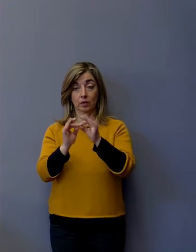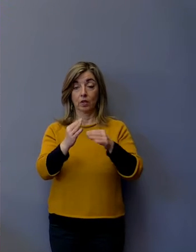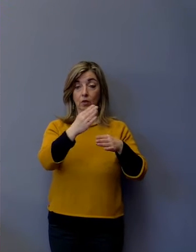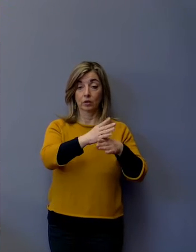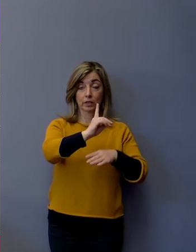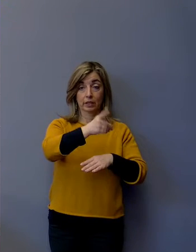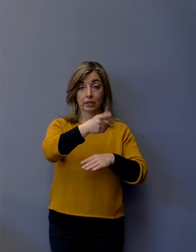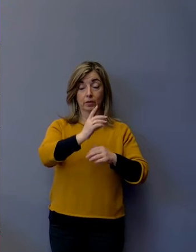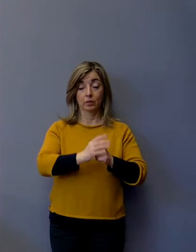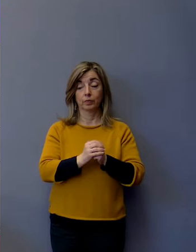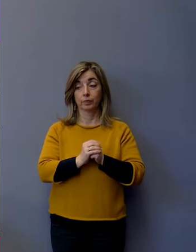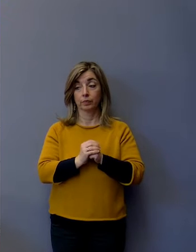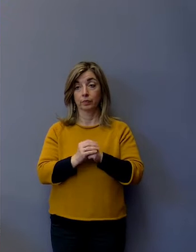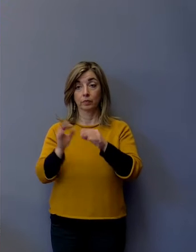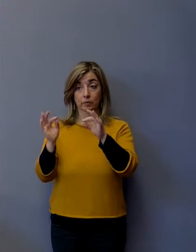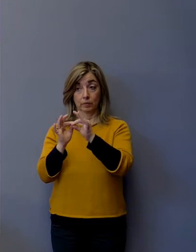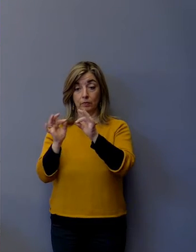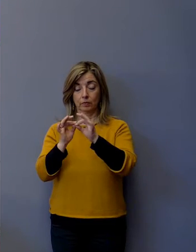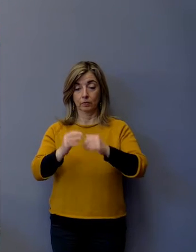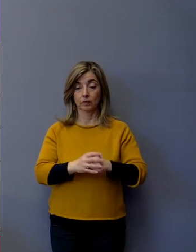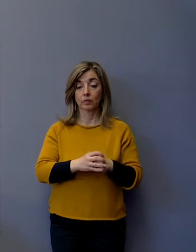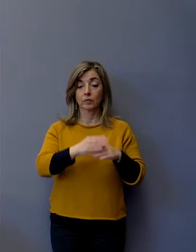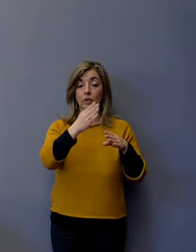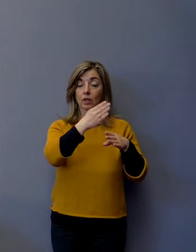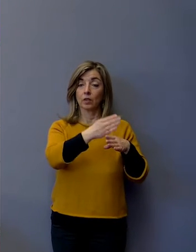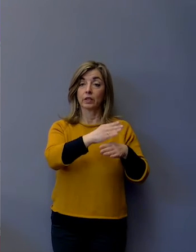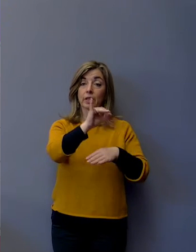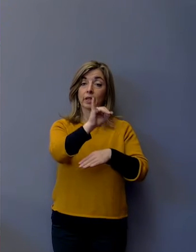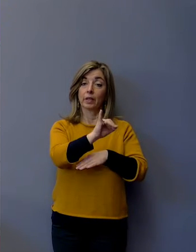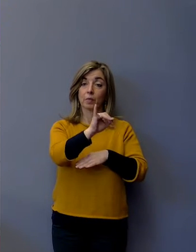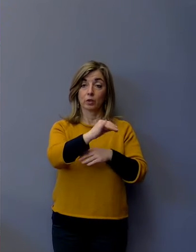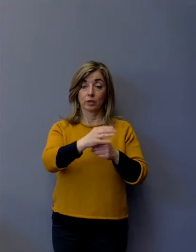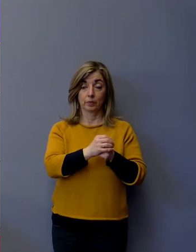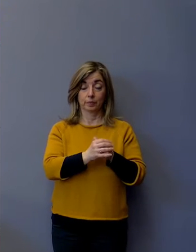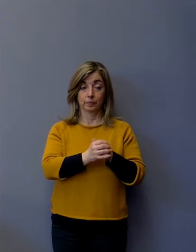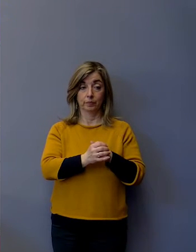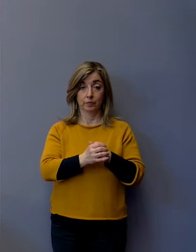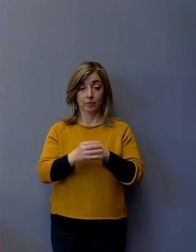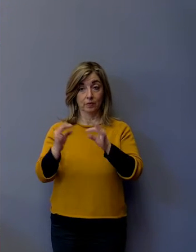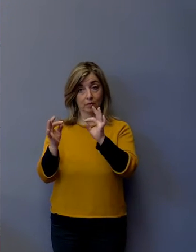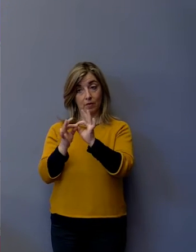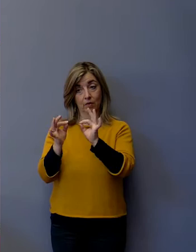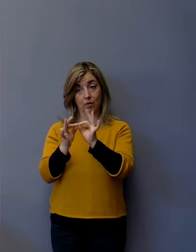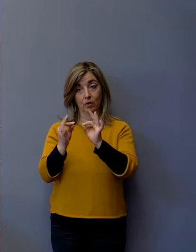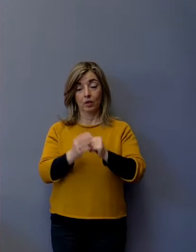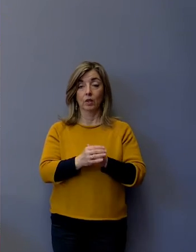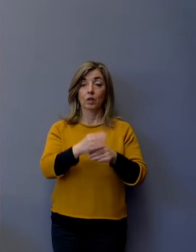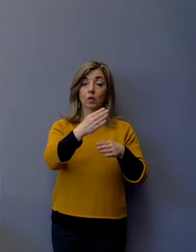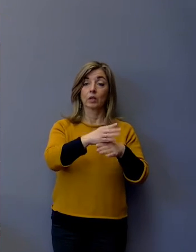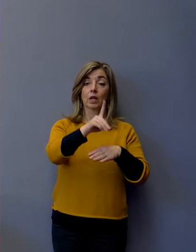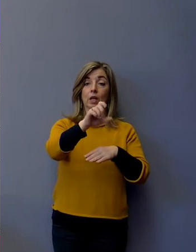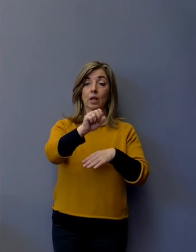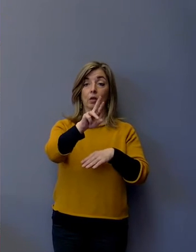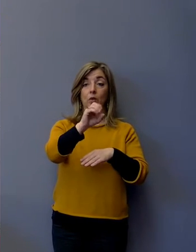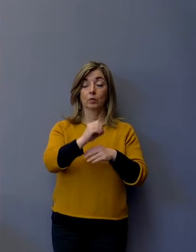grillo favorevole consigliere immordino consigliera lauro